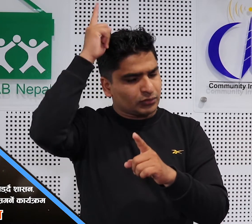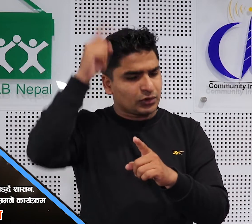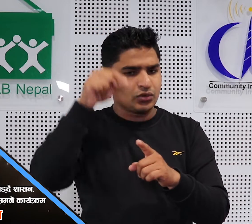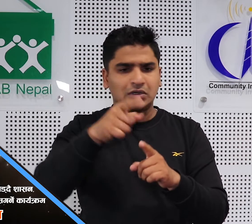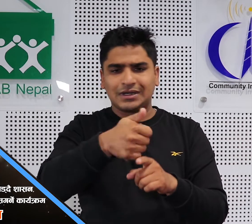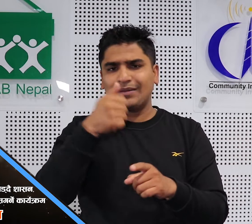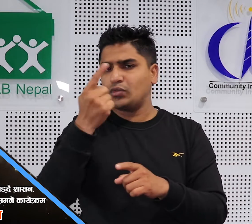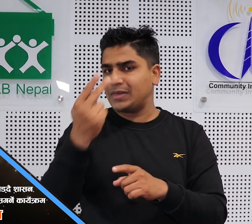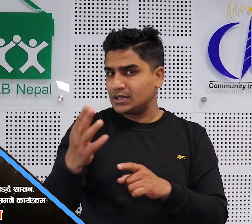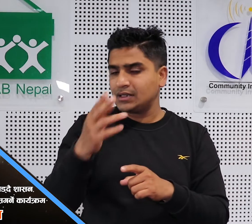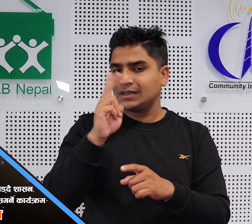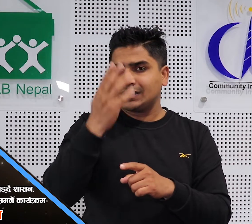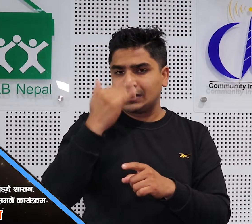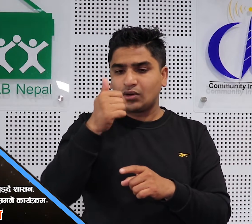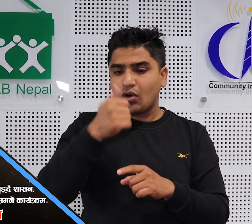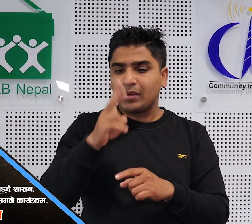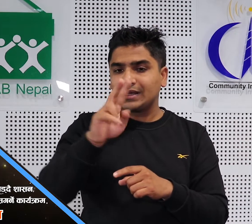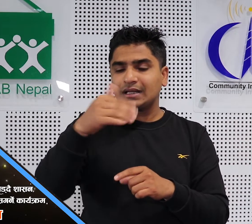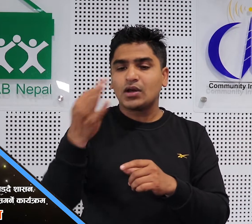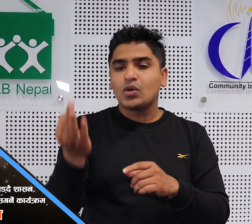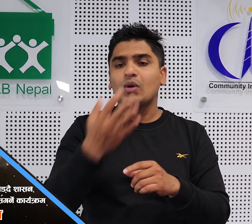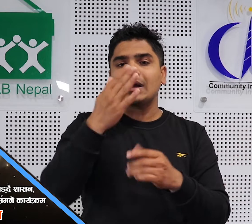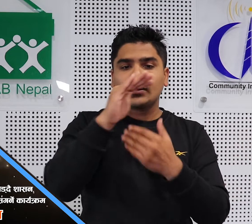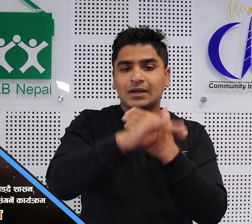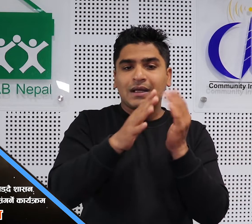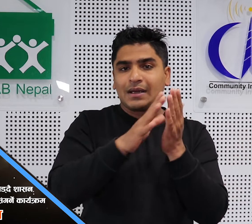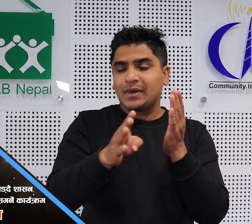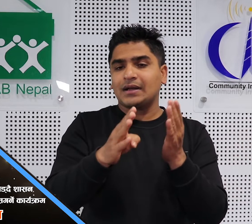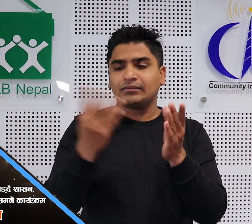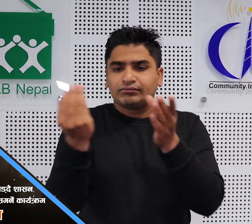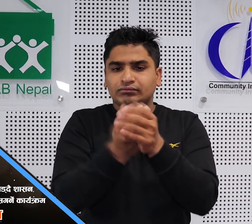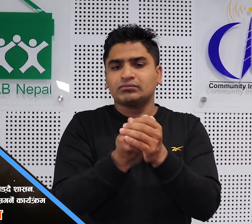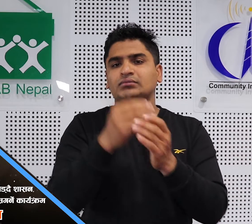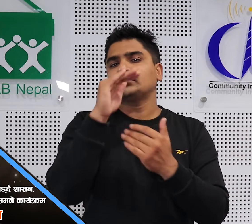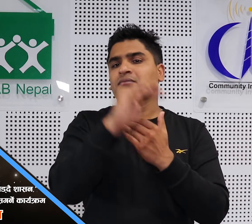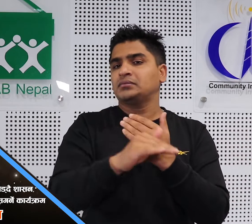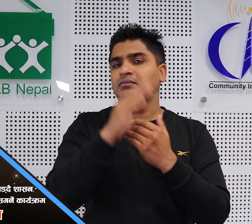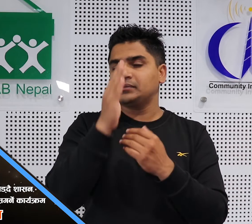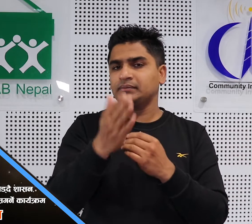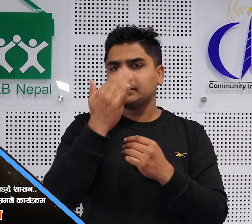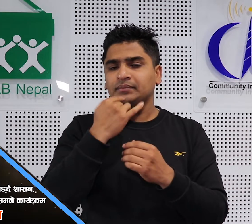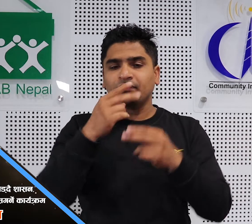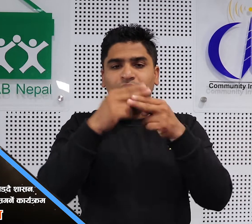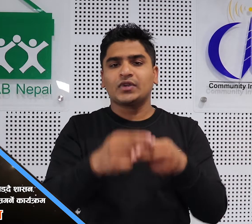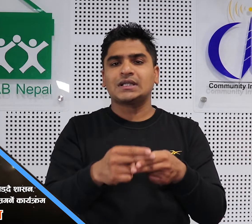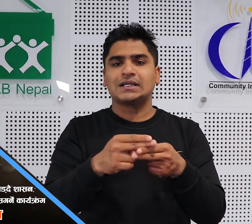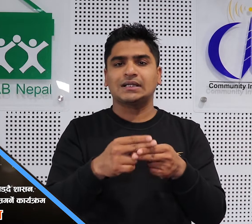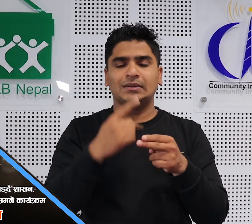राम्रो भएको छैन, त्यस हुनाले अब यसलाई नयाँ सिराबाट यो एकीकृत रूपमा, किनकि यो बजेट हुने कुरा जनताको